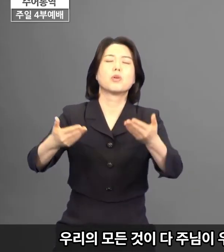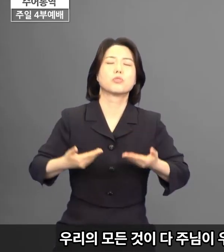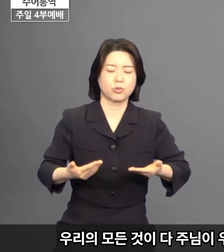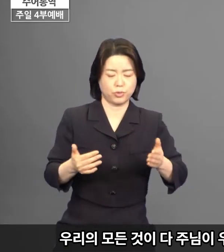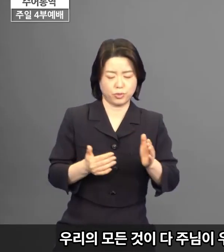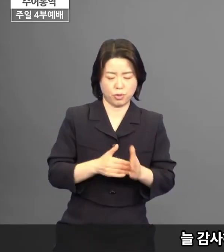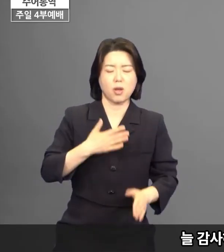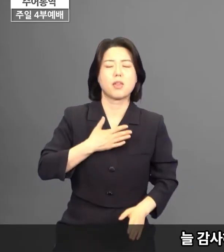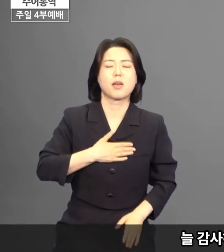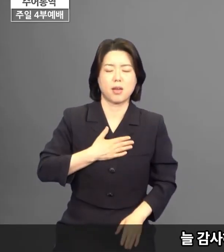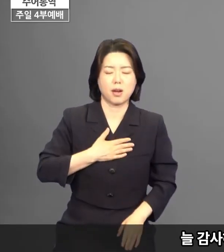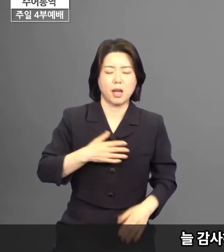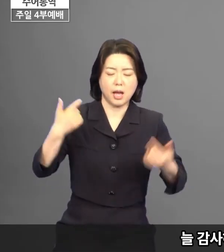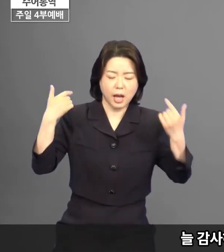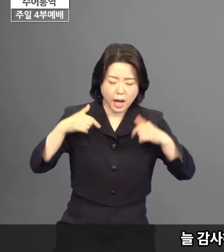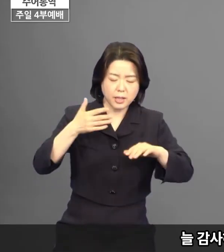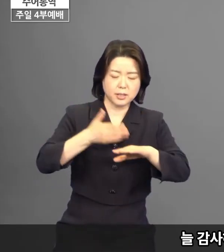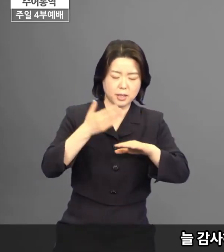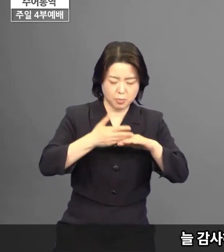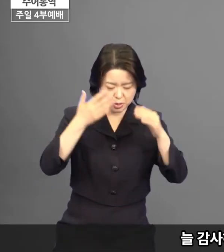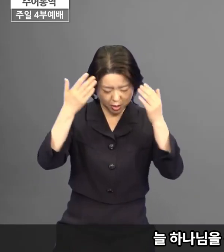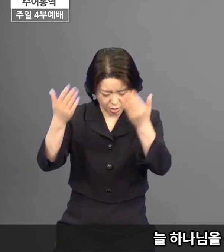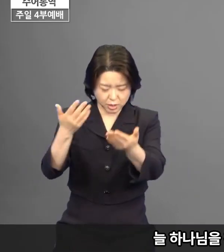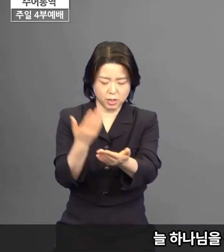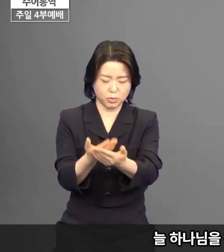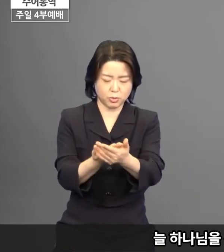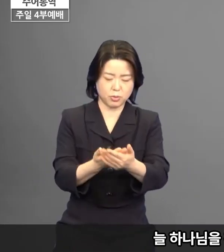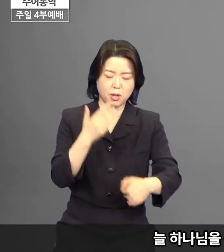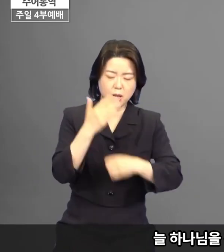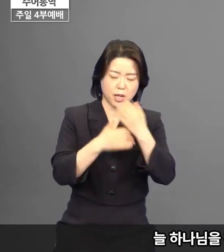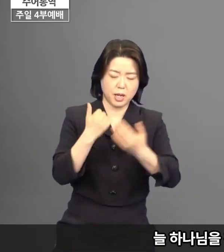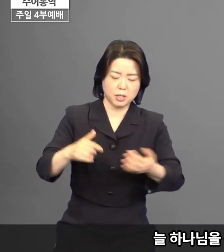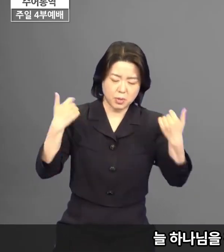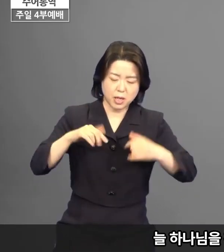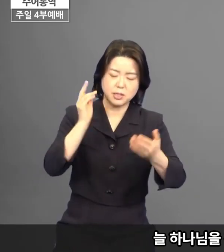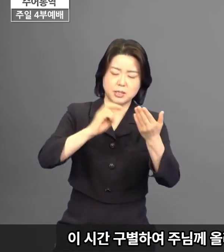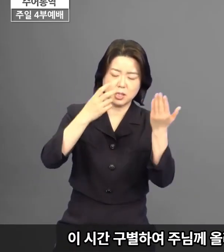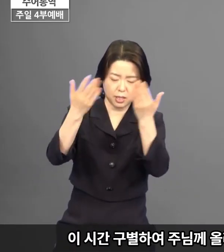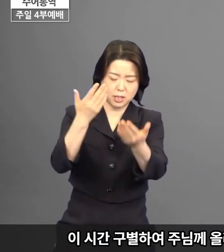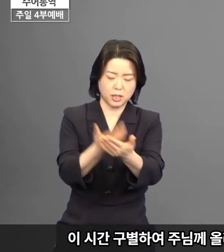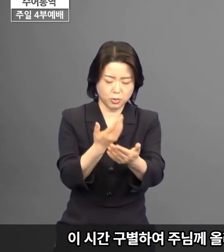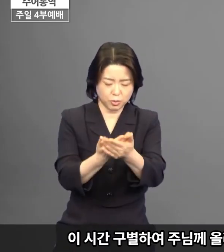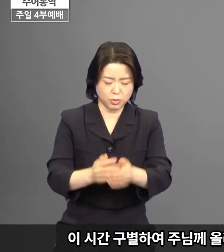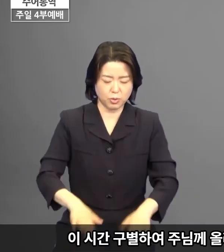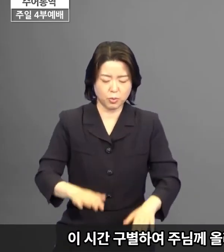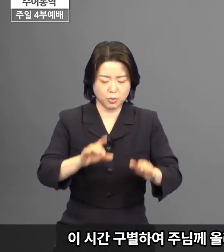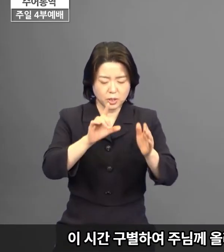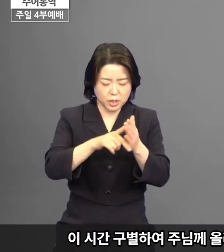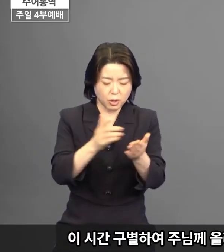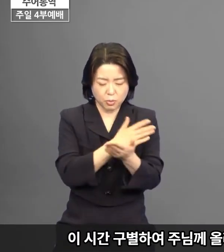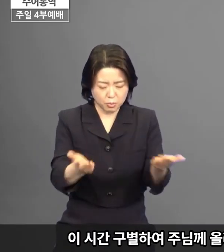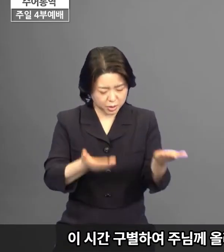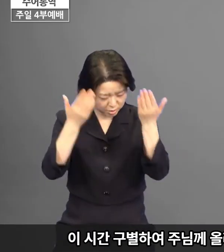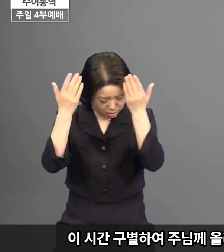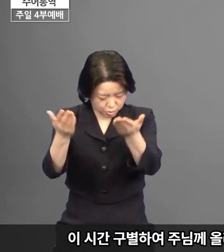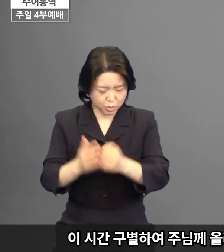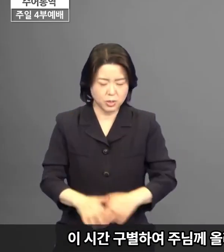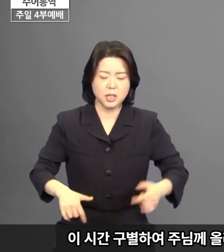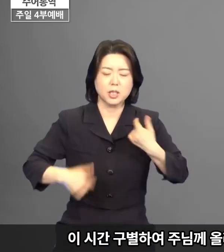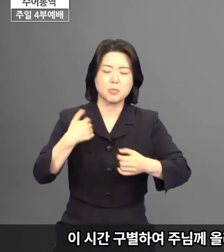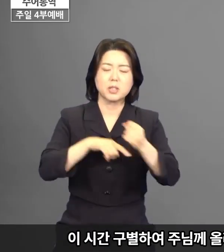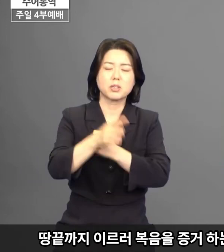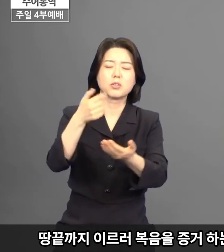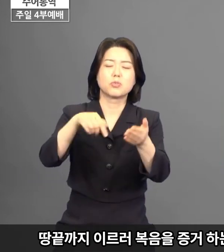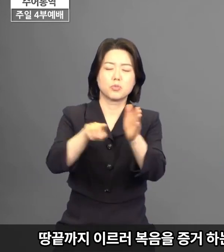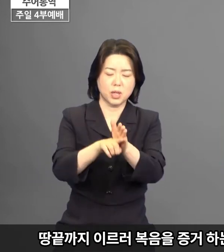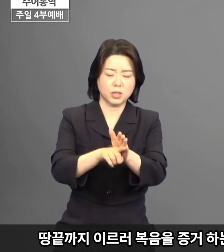것임을 알고 늘 감사하게 하소서. 늘 하나님을 찬양하게 하소서. 이 시간 구별해 주님께 올려드리오니 기쁘신 뜻을